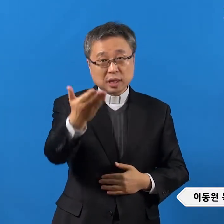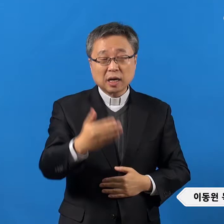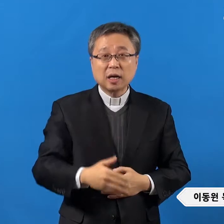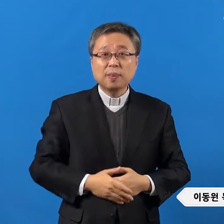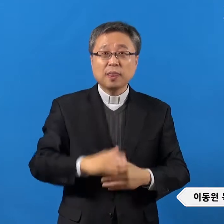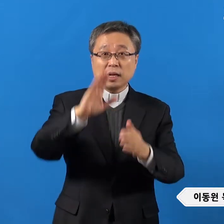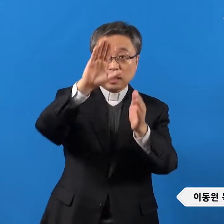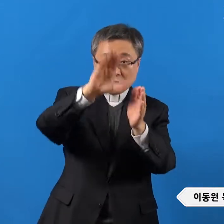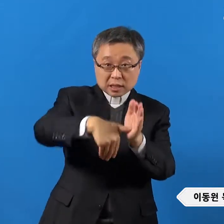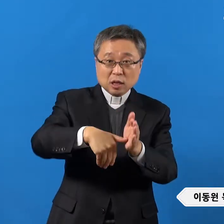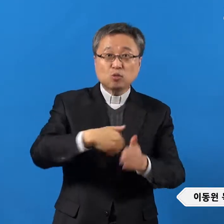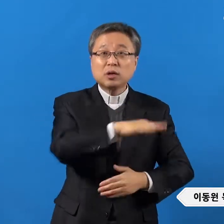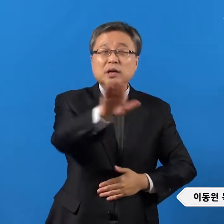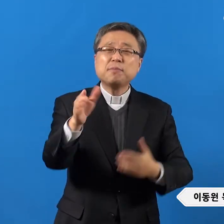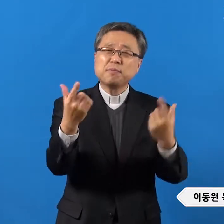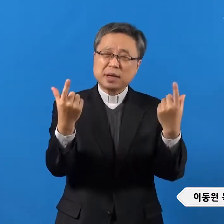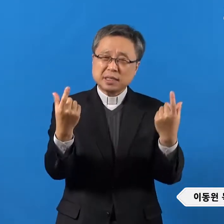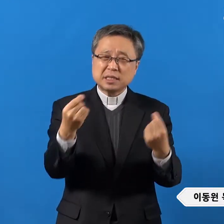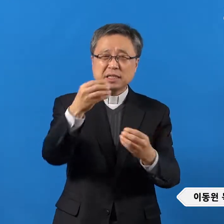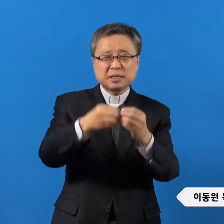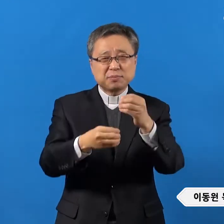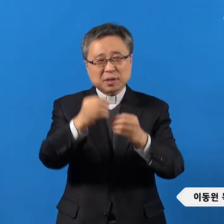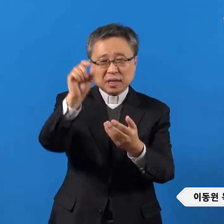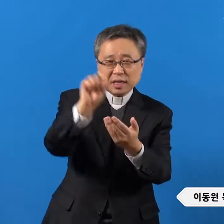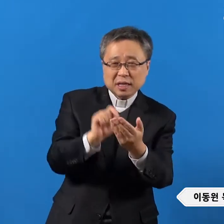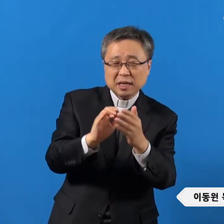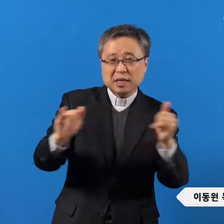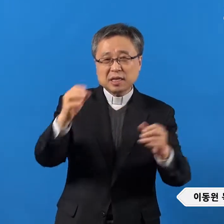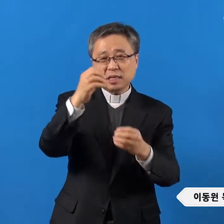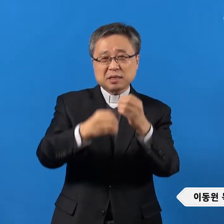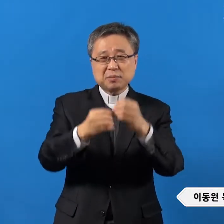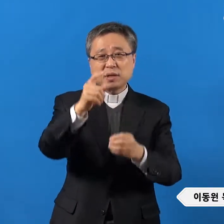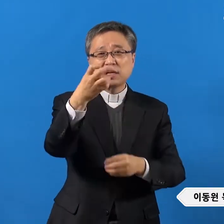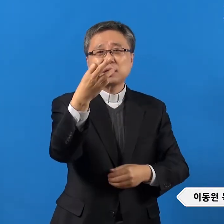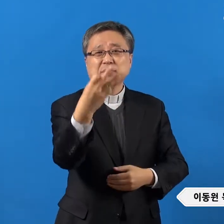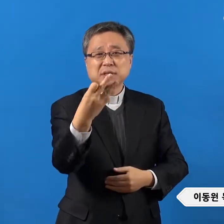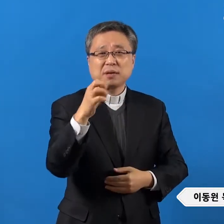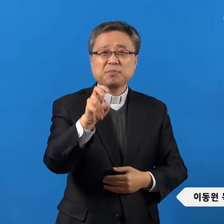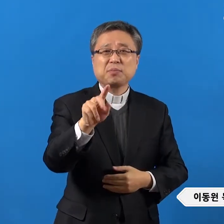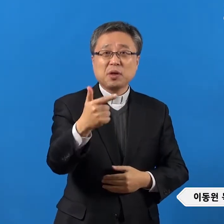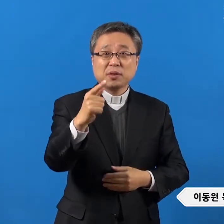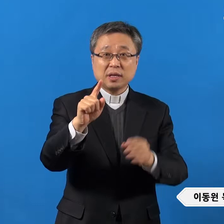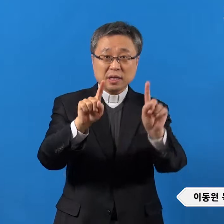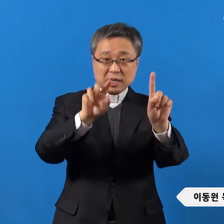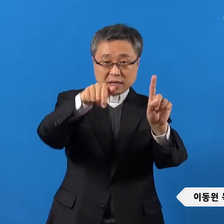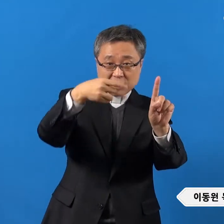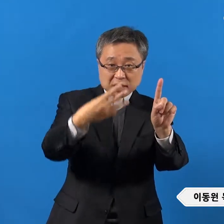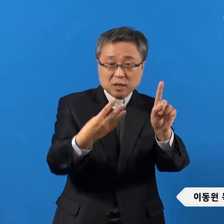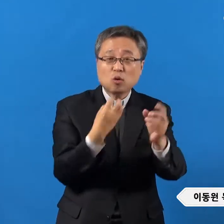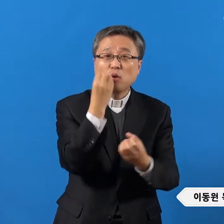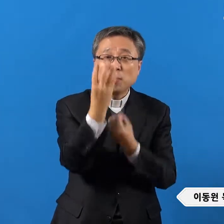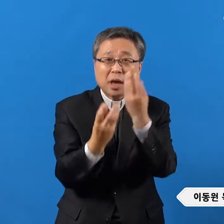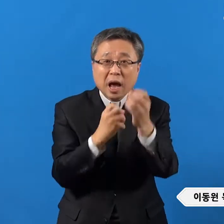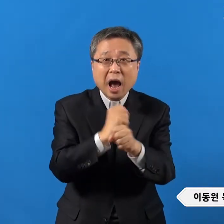우리는 마치 시편 기자가 시편 13편 1절에서 고백한 심정을 공감하게 될